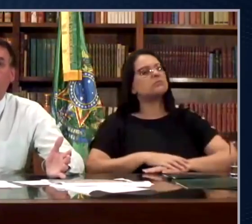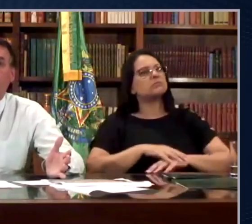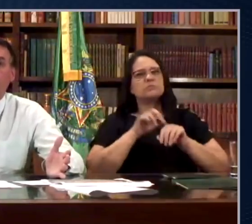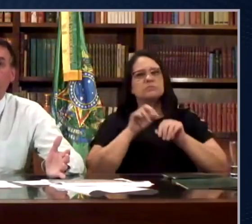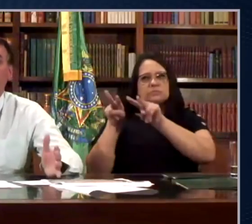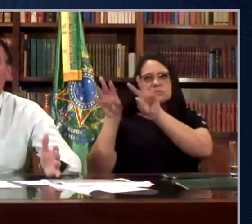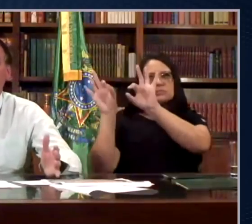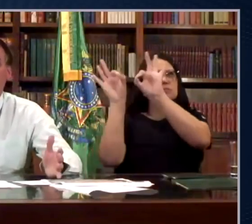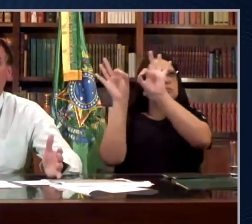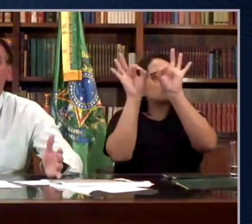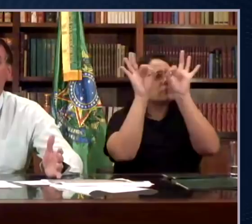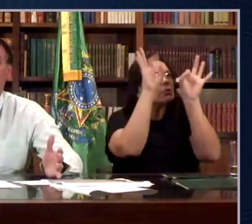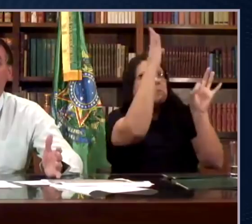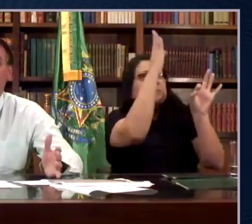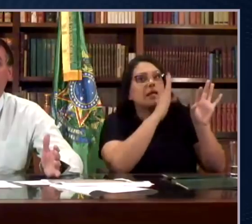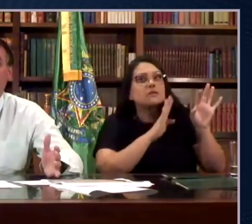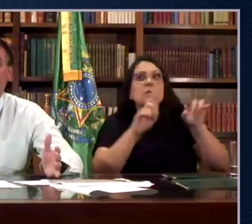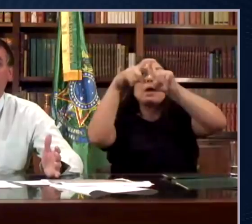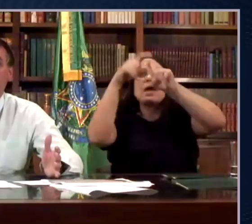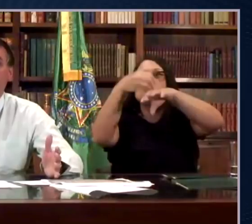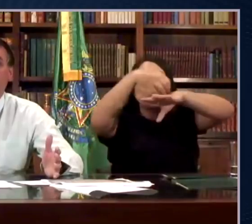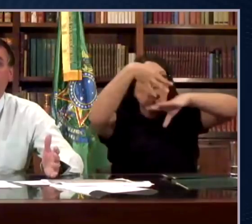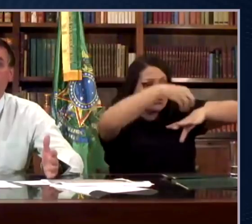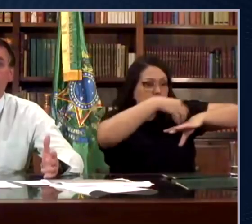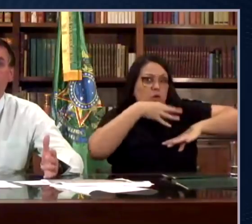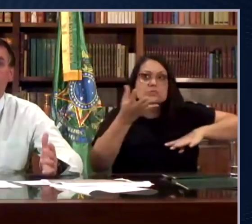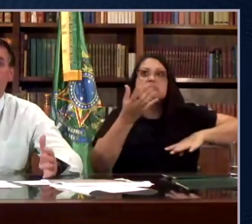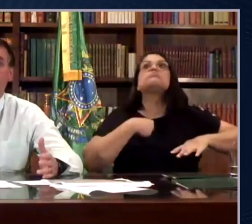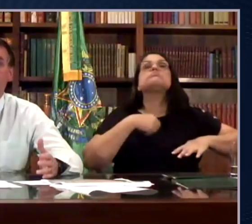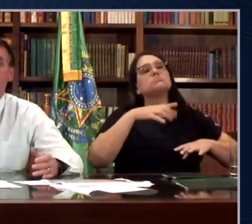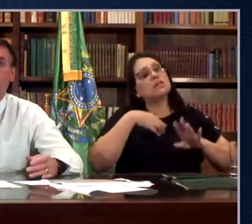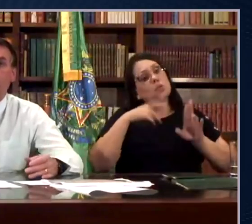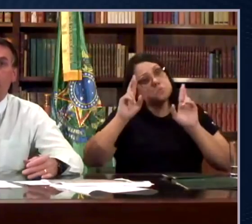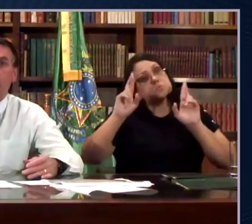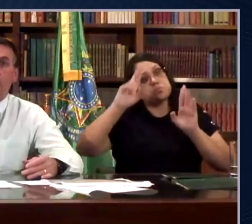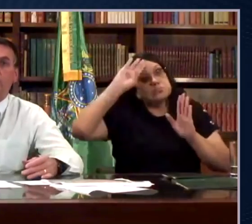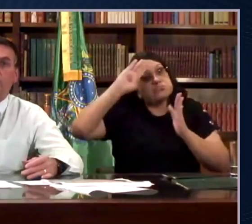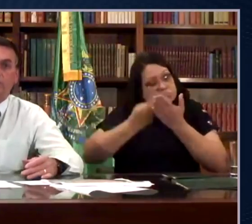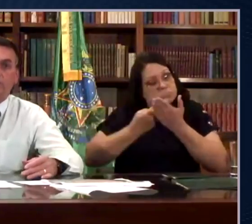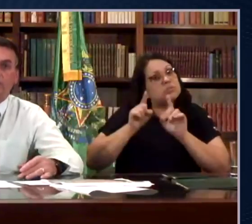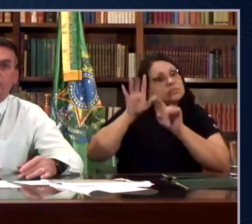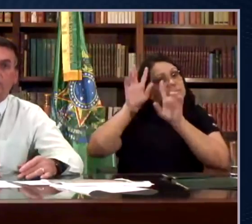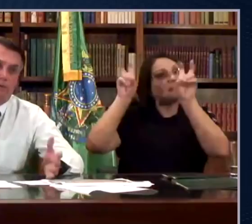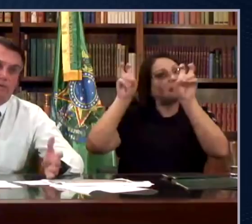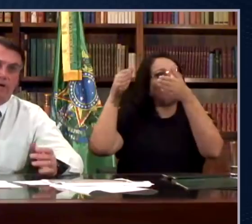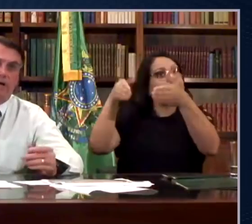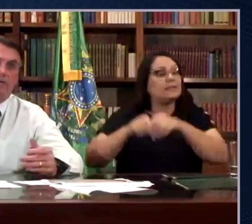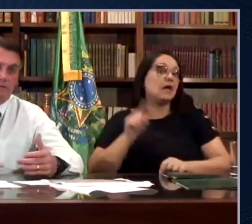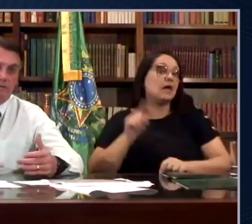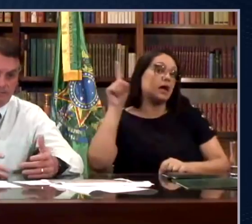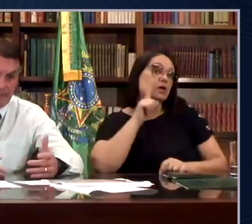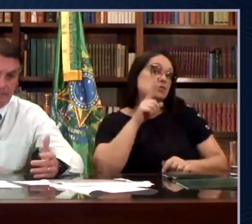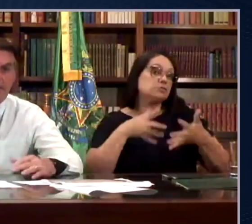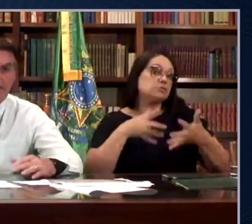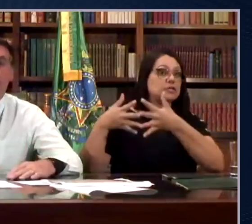visto pelo Brasil. Tá? E há uma esperança nisso, o governo americano, o